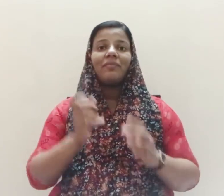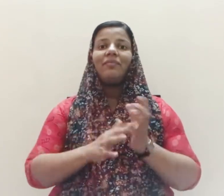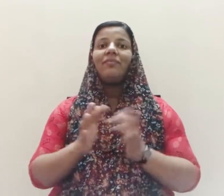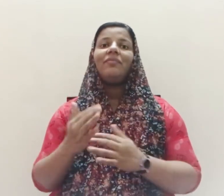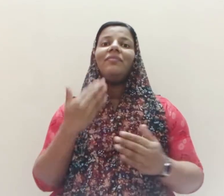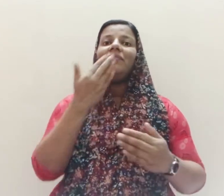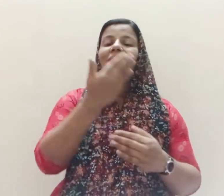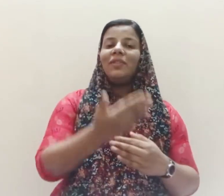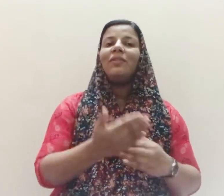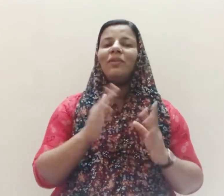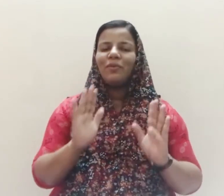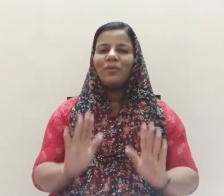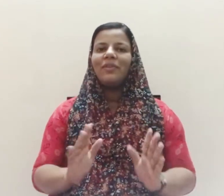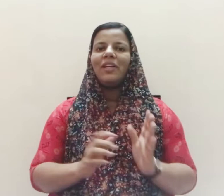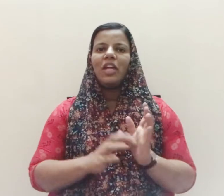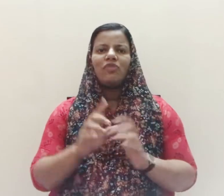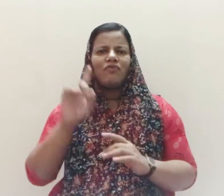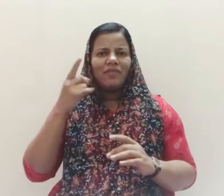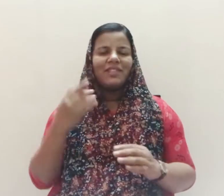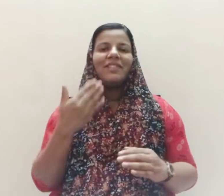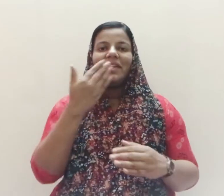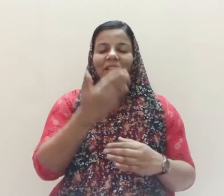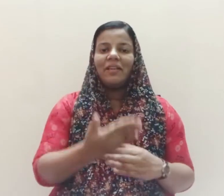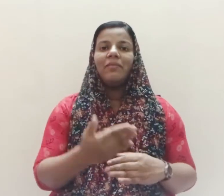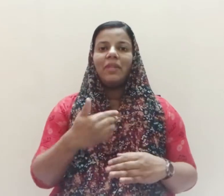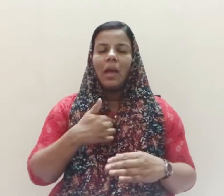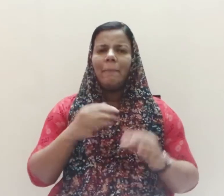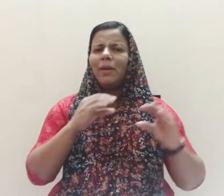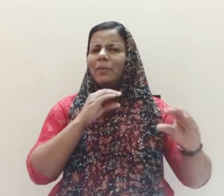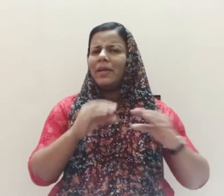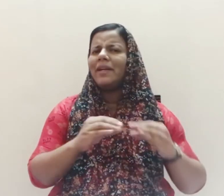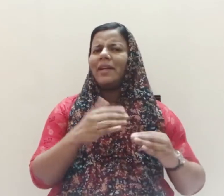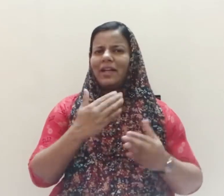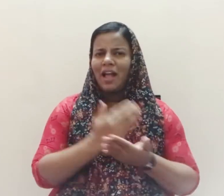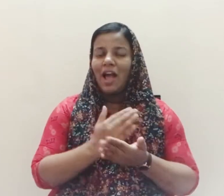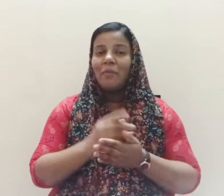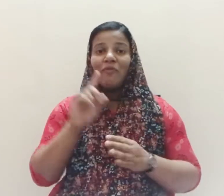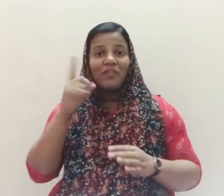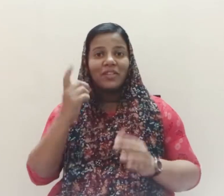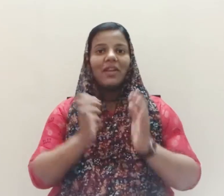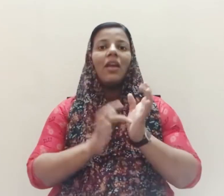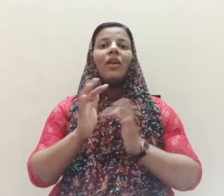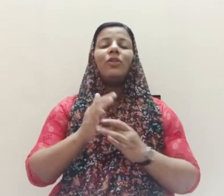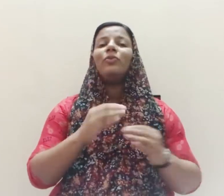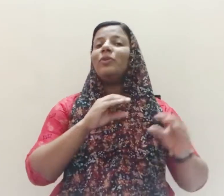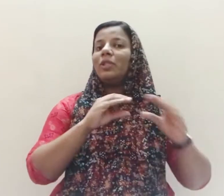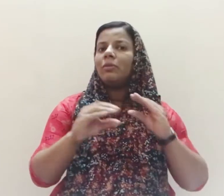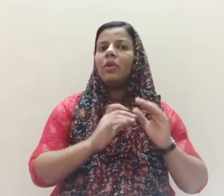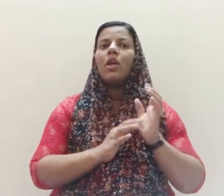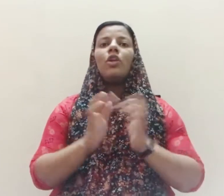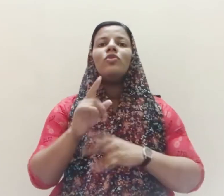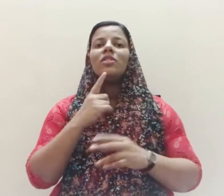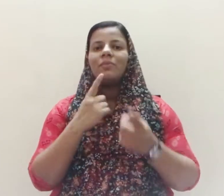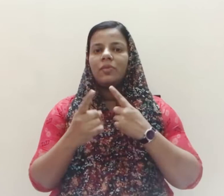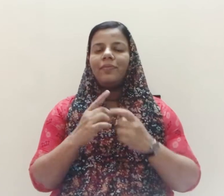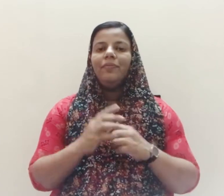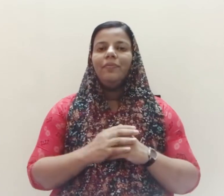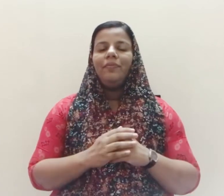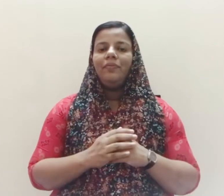പോകും, നമുക്ക് മുമ്പേ കർത്താവ് ചെന്ന് ആമേൻ നമ്മൾ ഇടപെടേണ്ടടുത്ത് കർത്താവ് ഇടപെടും, നമ്മൾ സംസാരിക്കേണ്ടടുത്ത് കർത്താവ് സംസാരിക്കും, നമ്മൾ